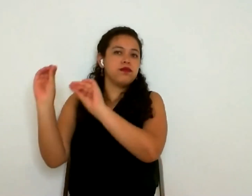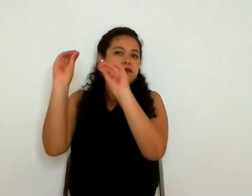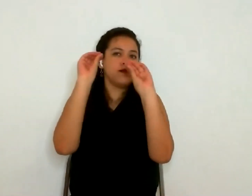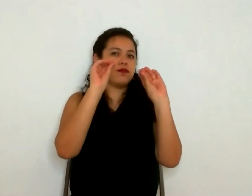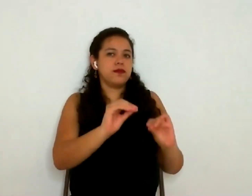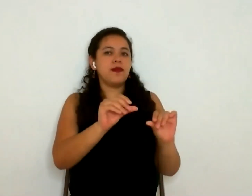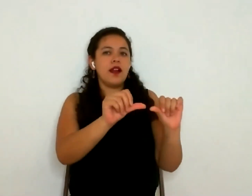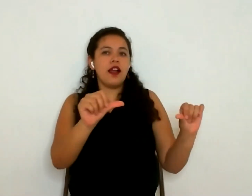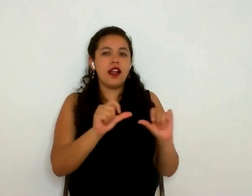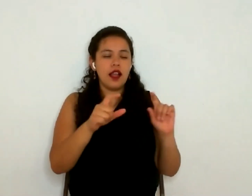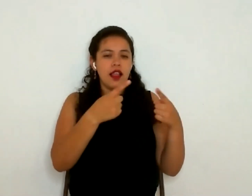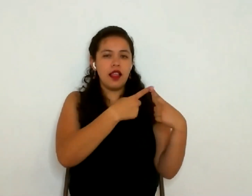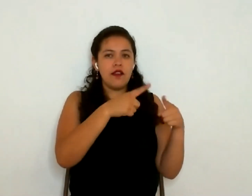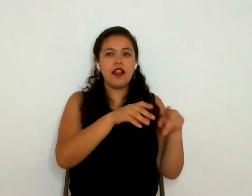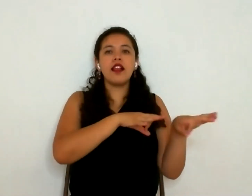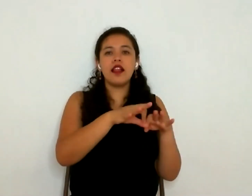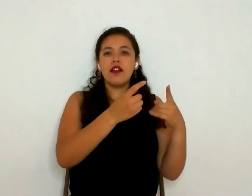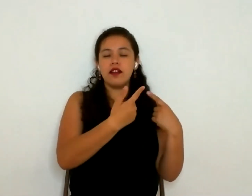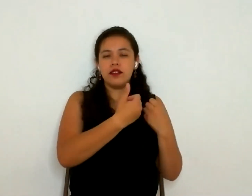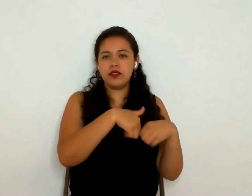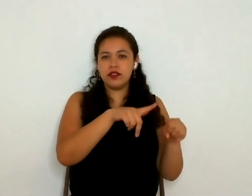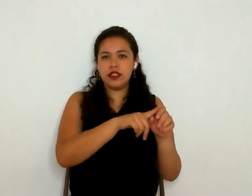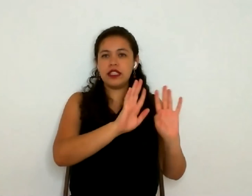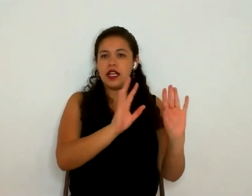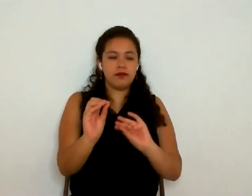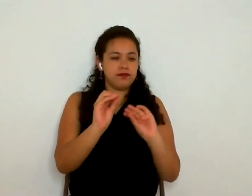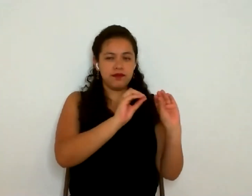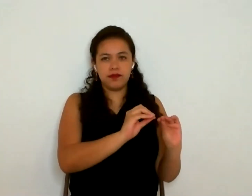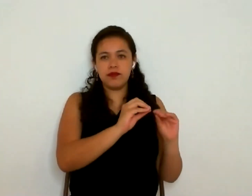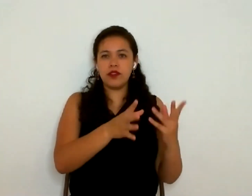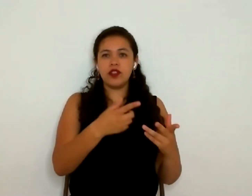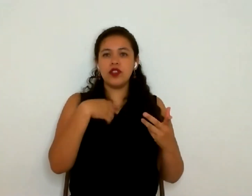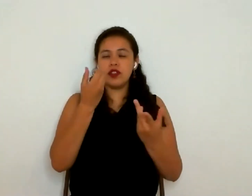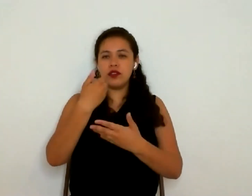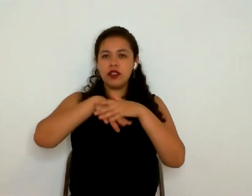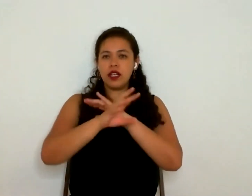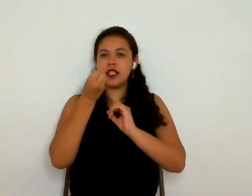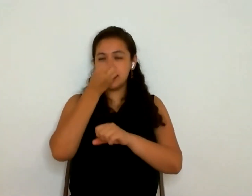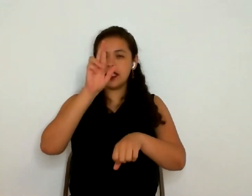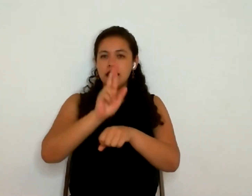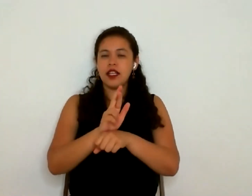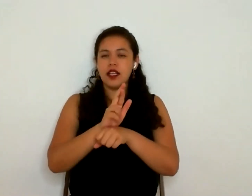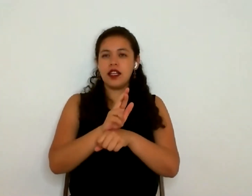diferente de trabajo social porque ingresé a lo que es la secretaría de hacienda